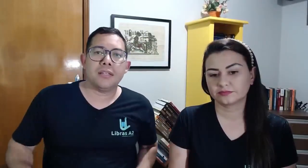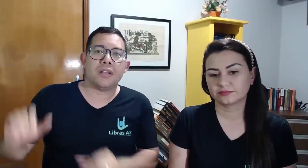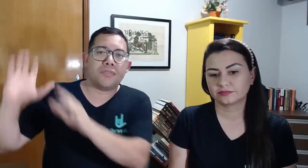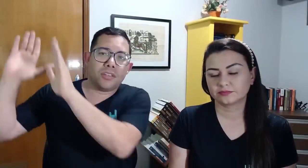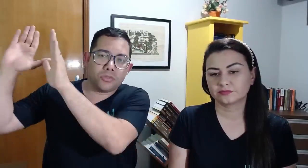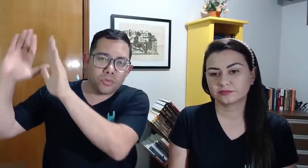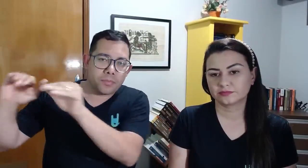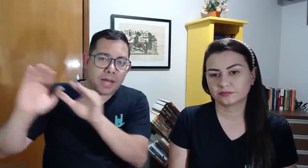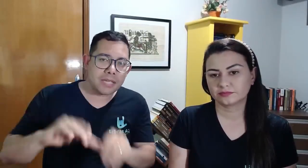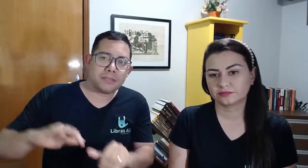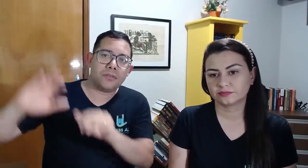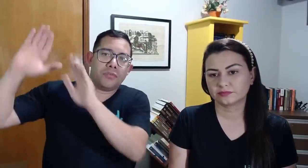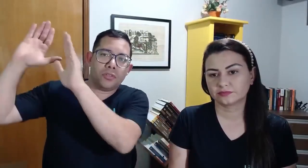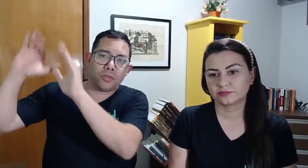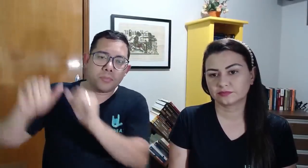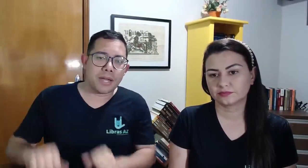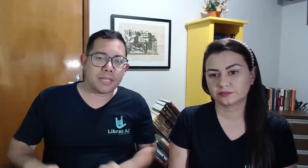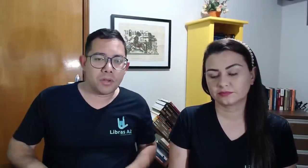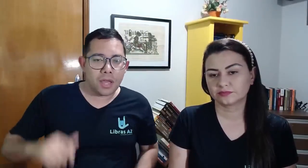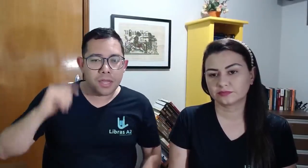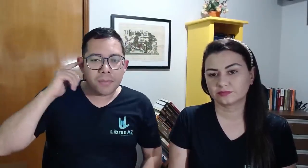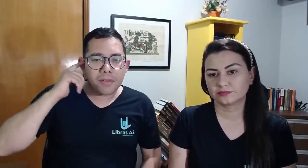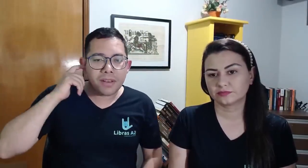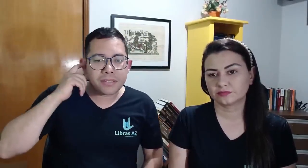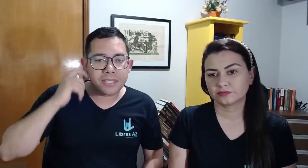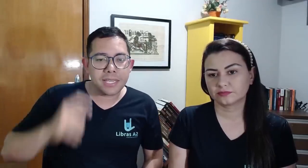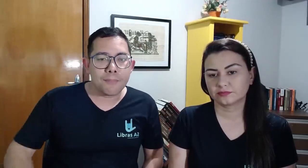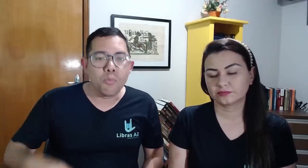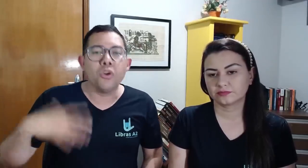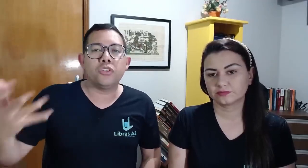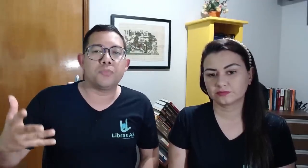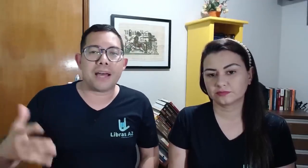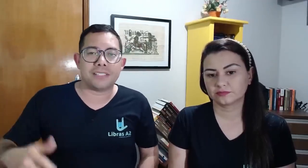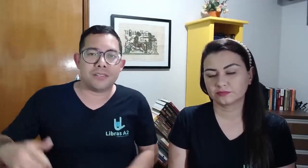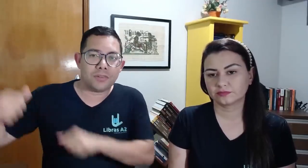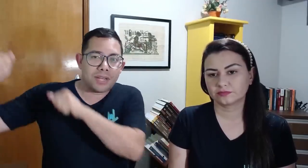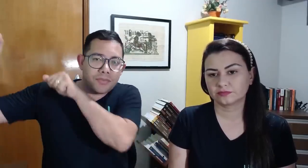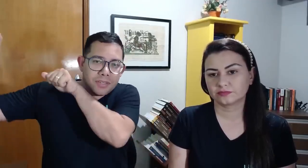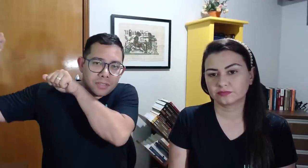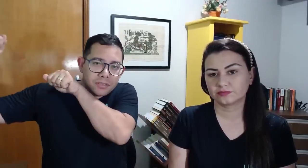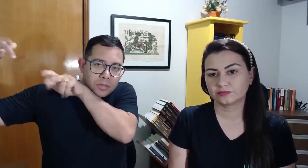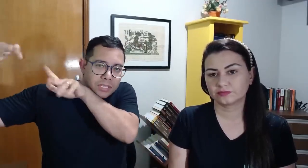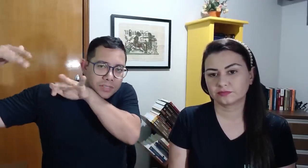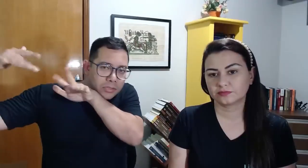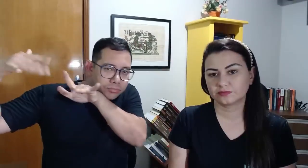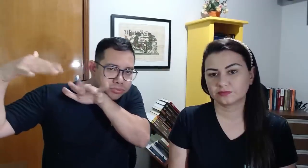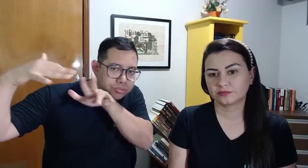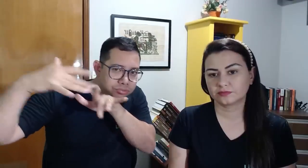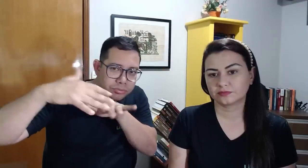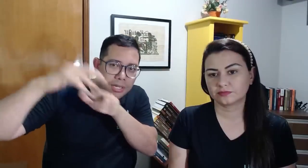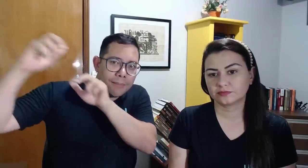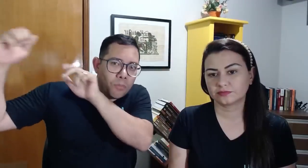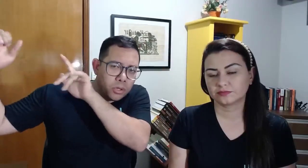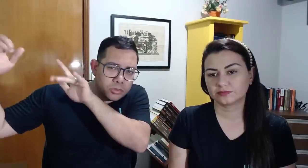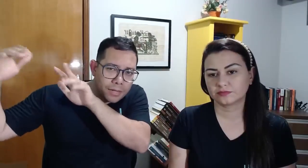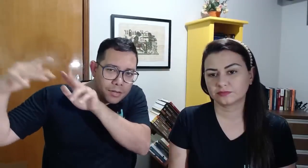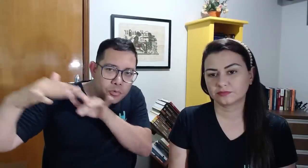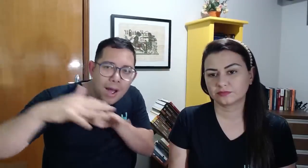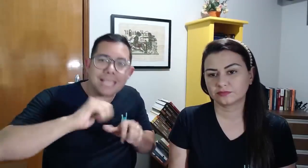ela fez um pássaro, fez outro pássaro. E para falar assim que eram muitos pássaros, então ela fez assim, o classificador. Muitos, uma revoada